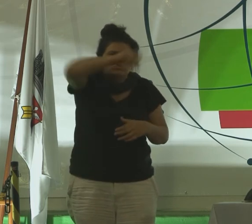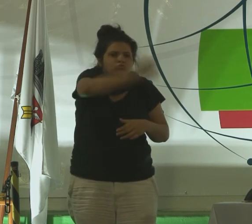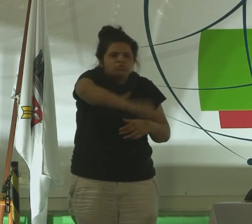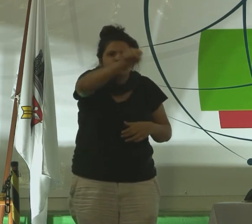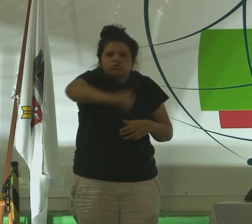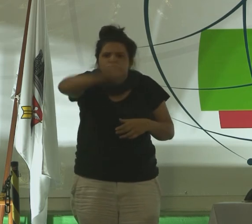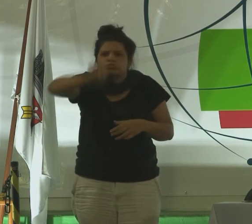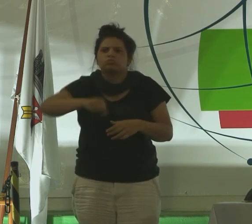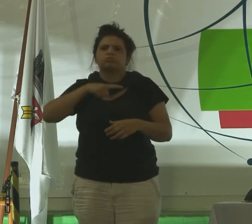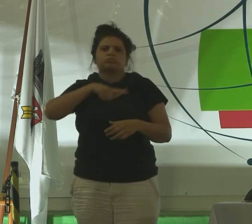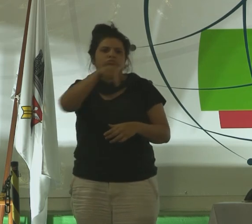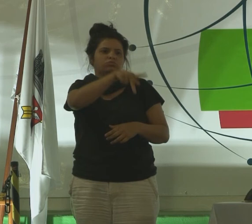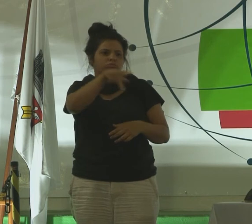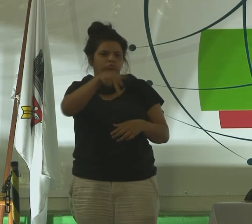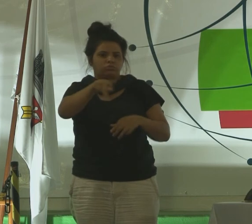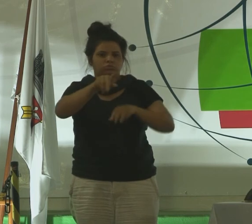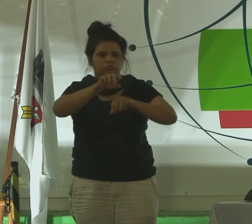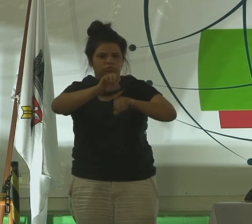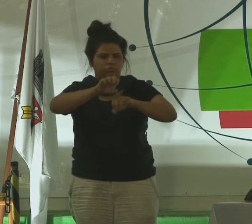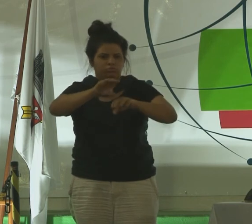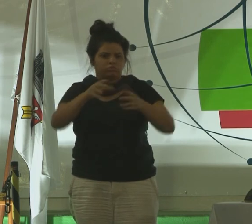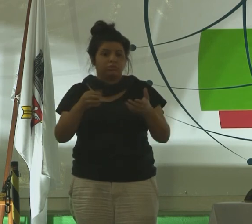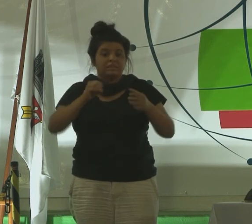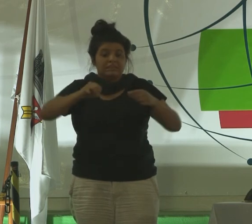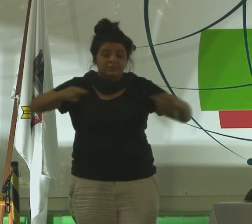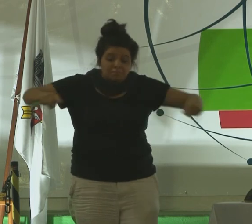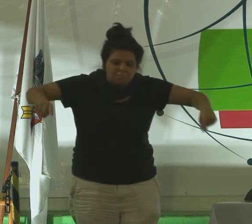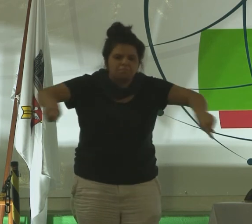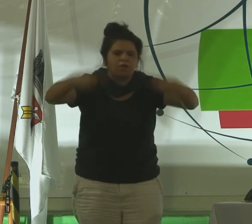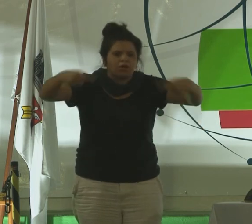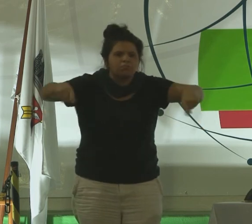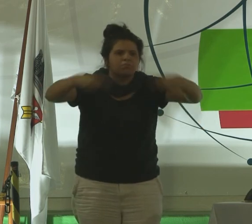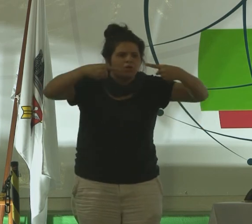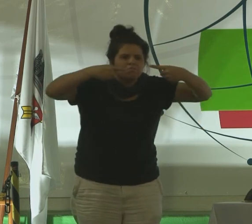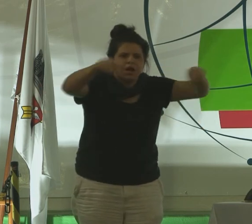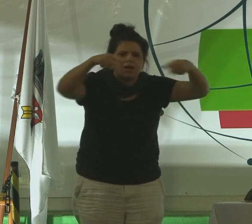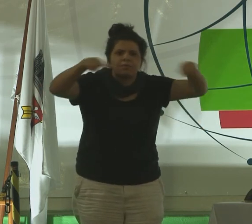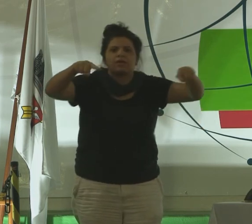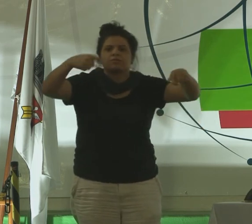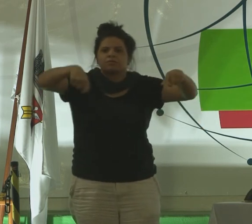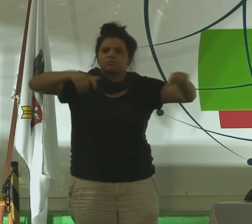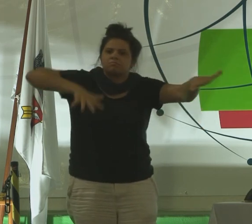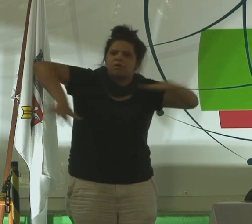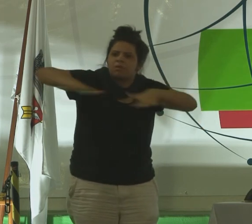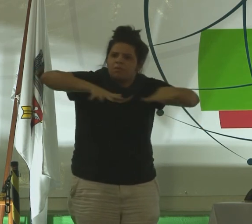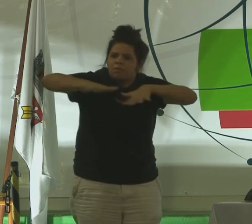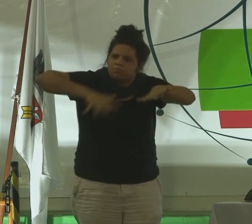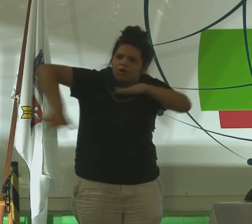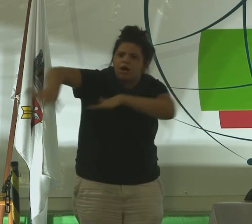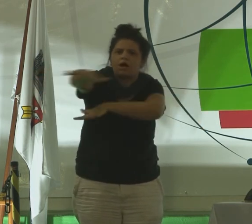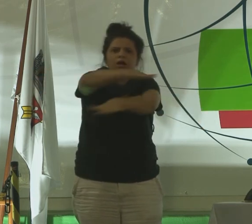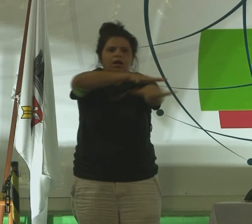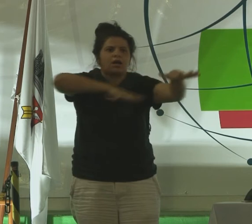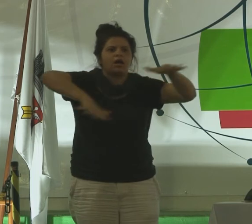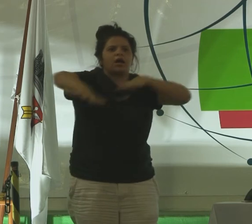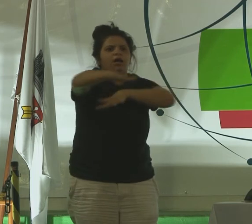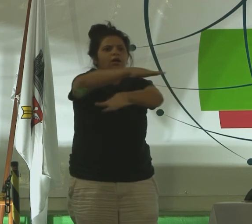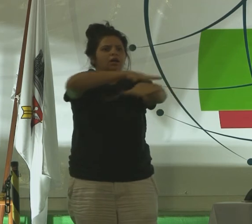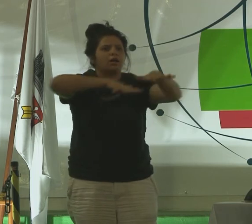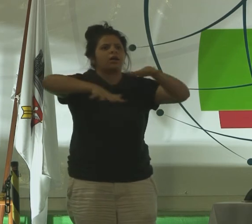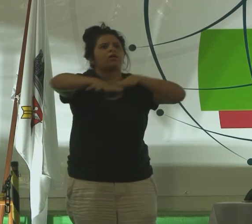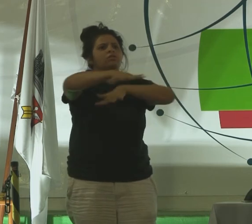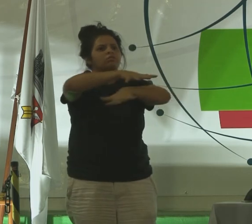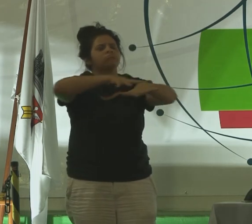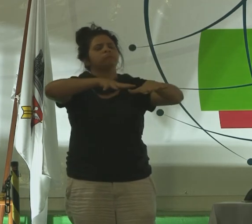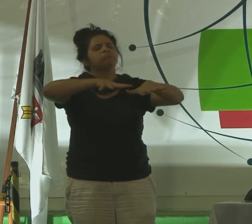educadores. E se a gente provoca essa sensibilização, esse envolvimento de todos, todos se tornam parceiros